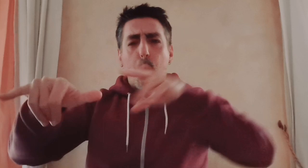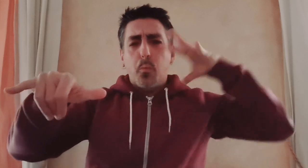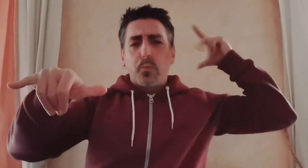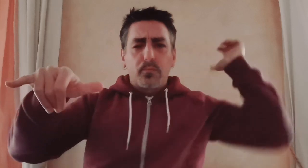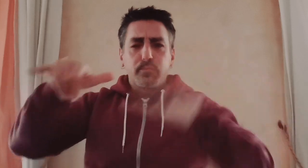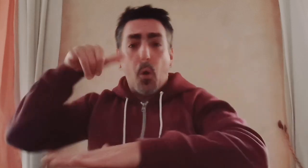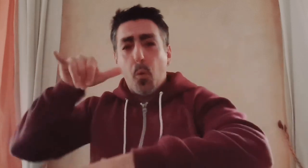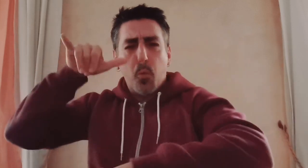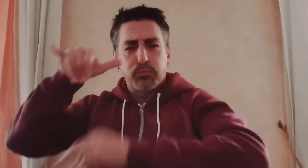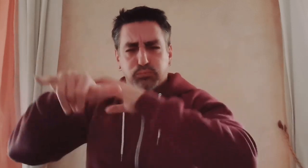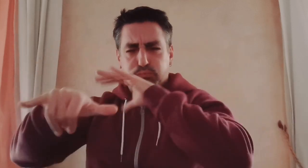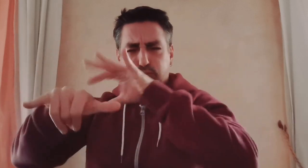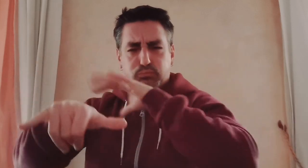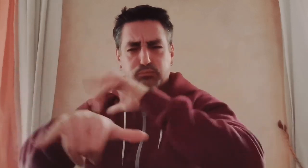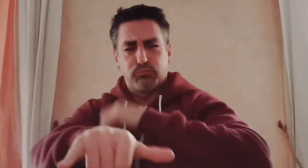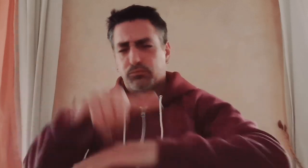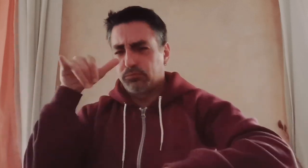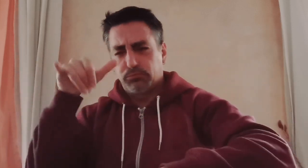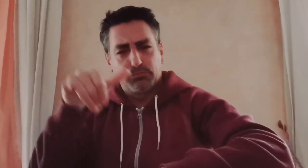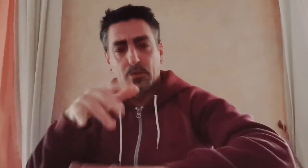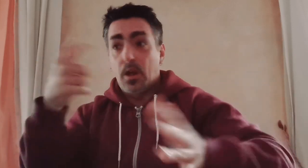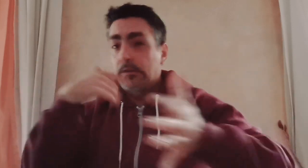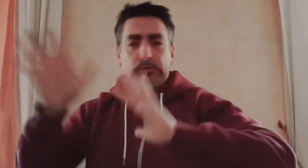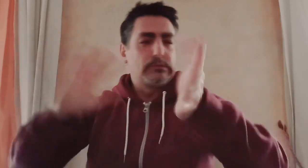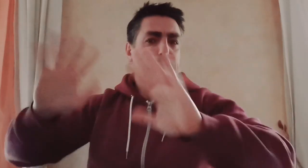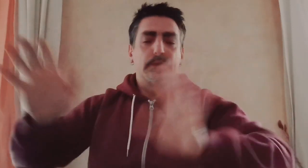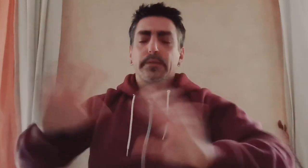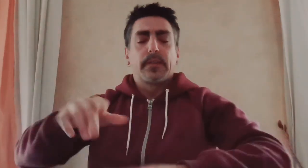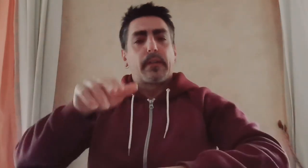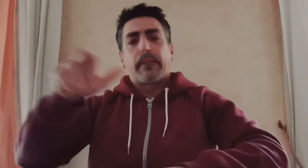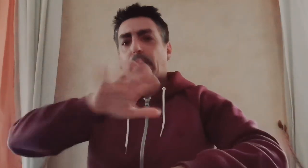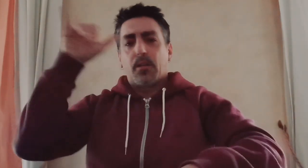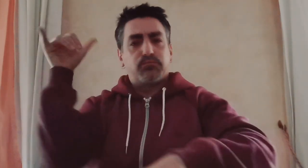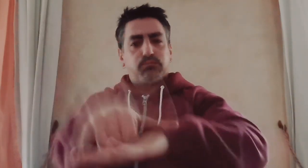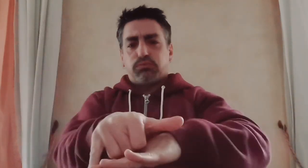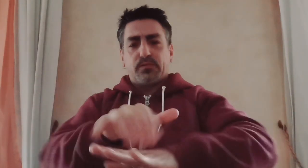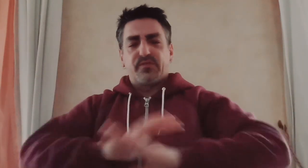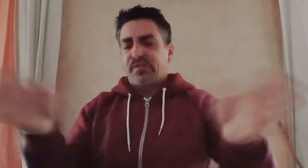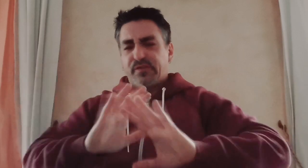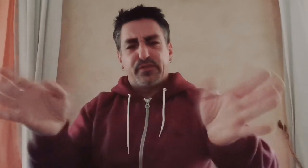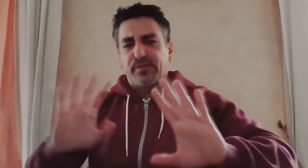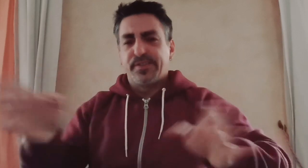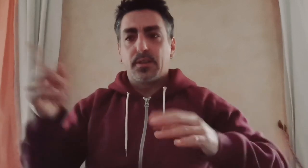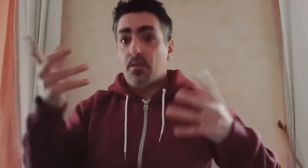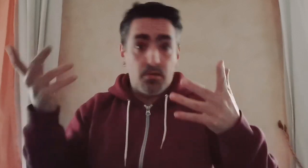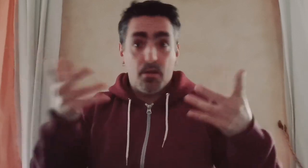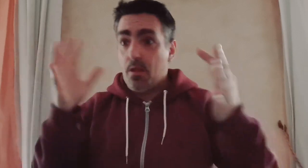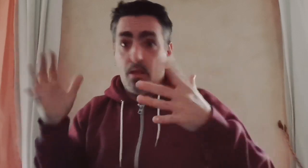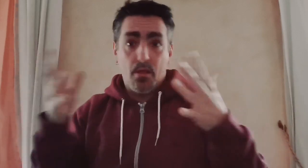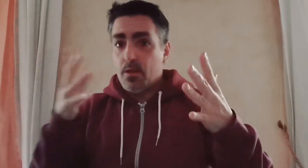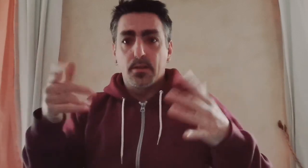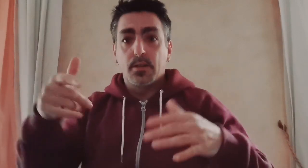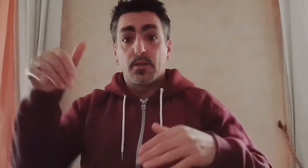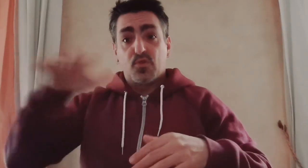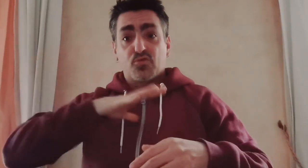nous produisons 8 millions de masques par semaine, nous en consommons 40 millions et vous savez que nos réserves ne sont pas infinies.